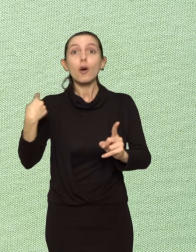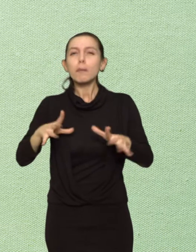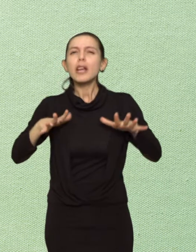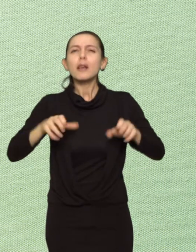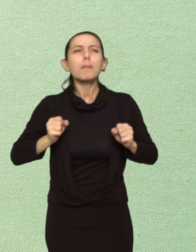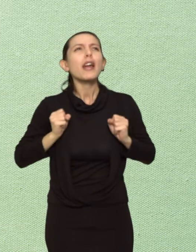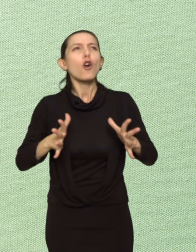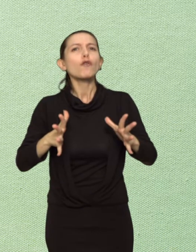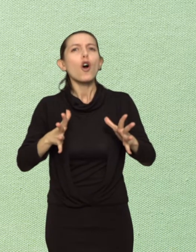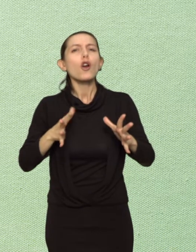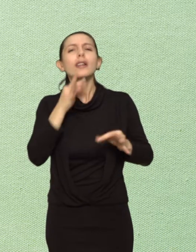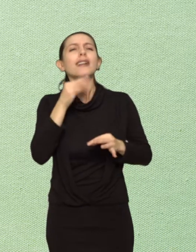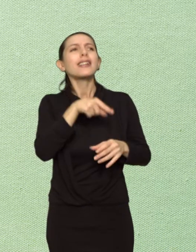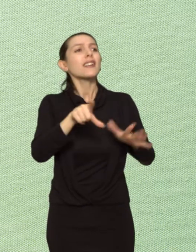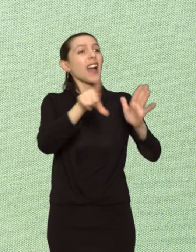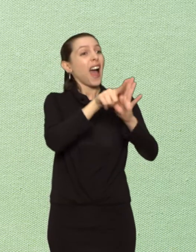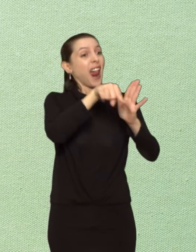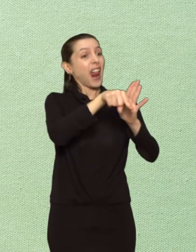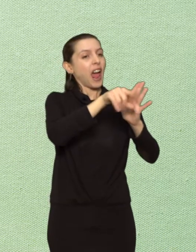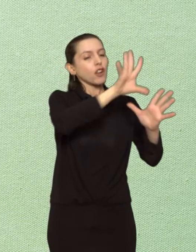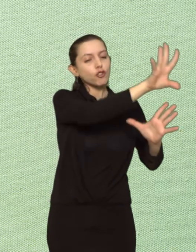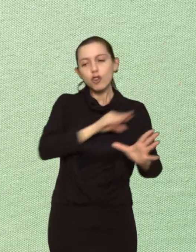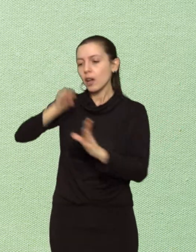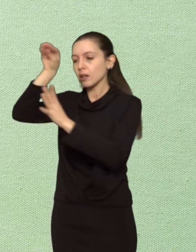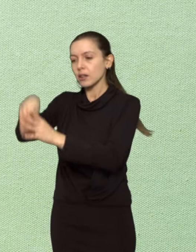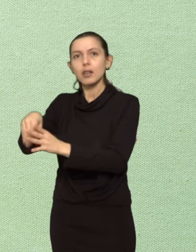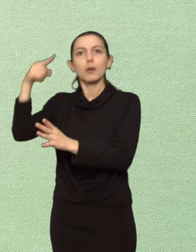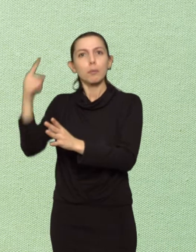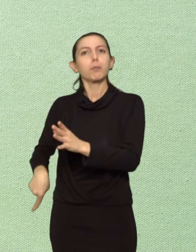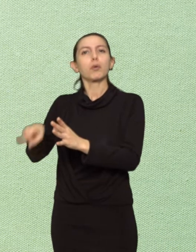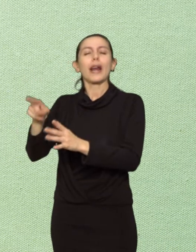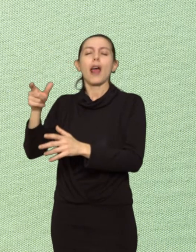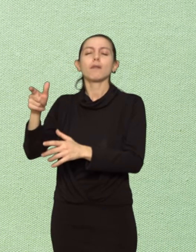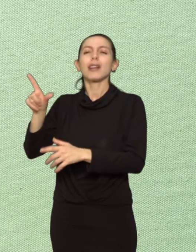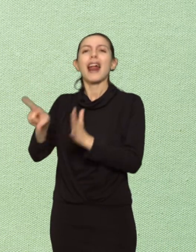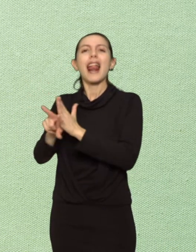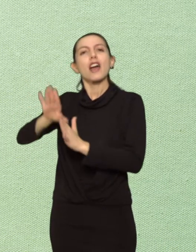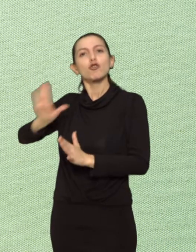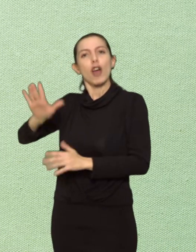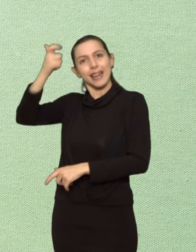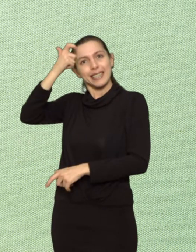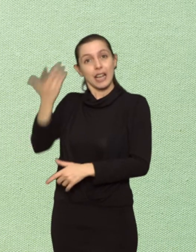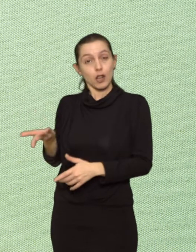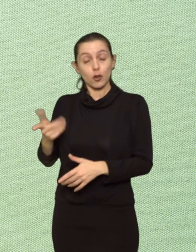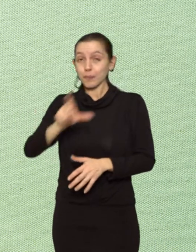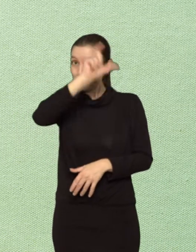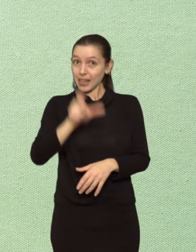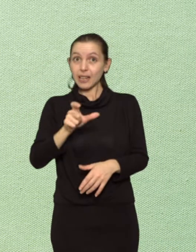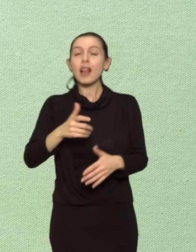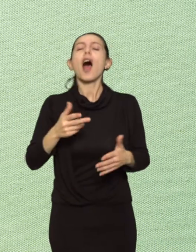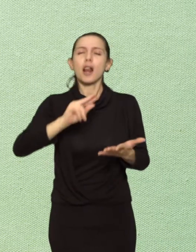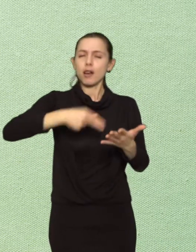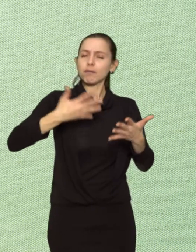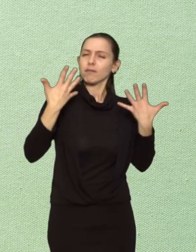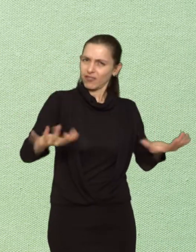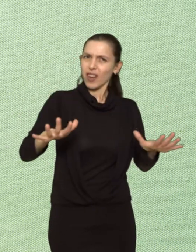una legislazione che diventa parte della legislazione di quel paese. L'Italia l'ha ratificata